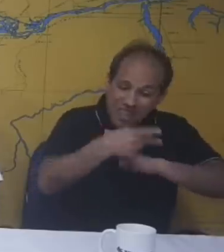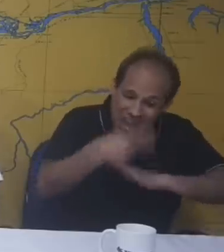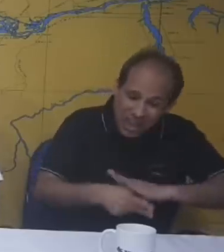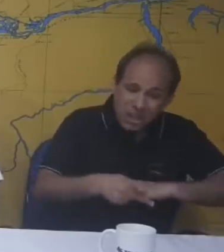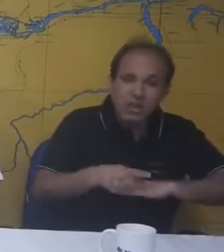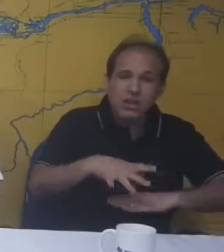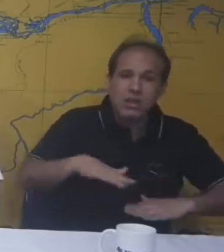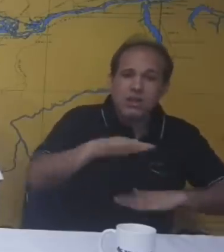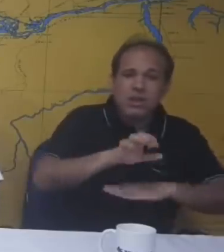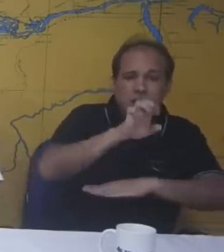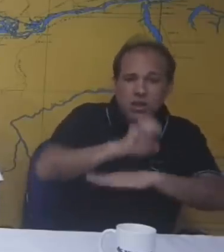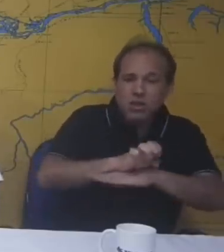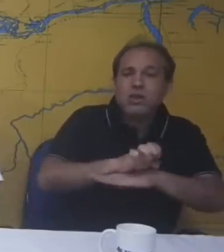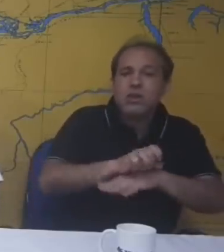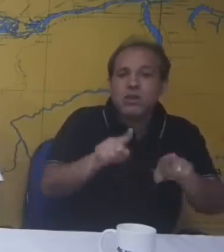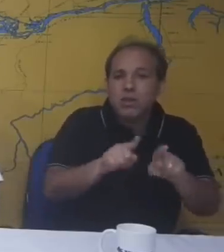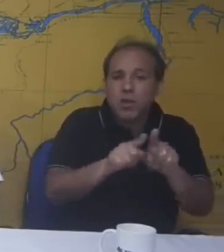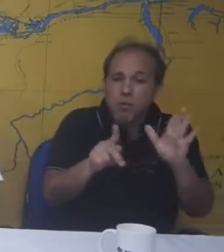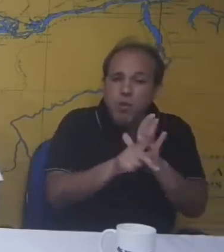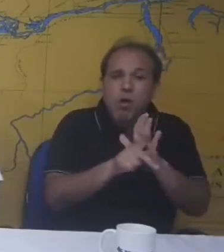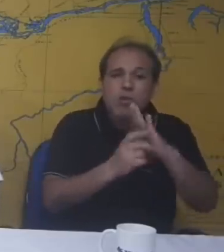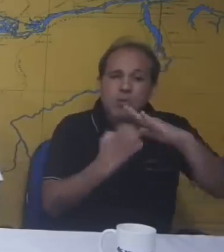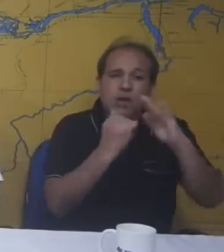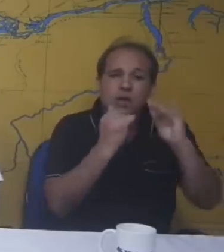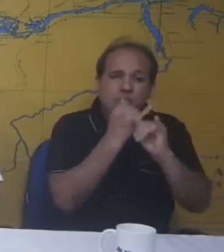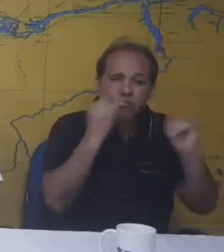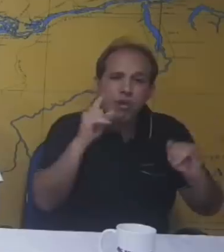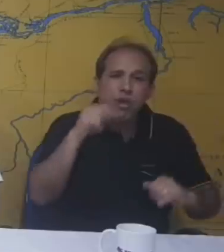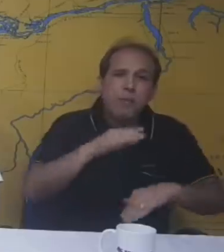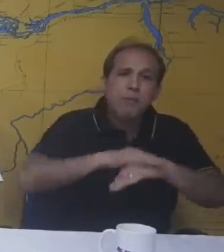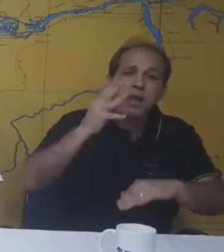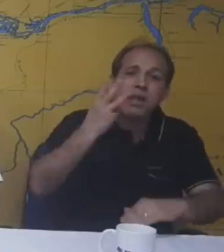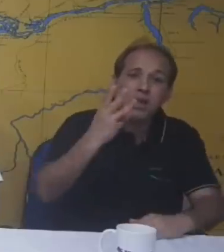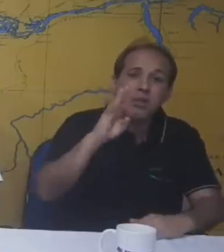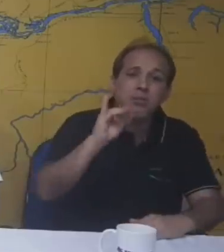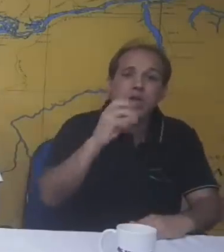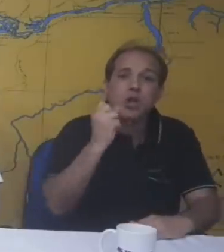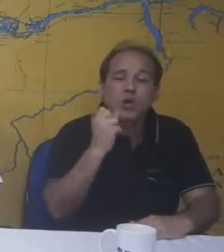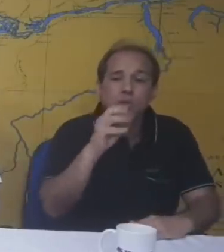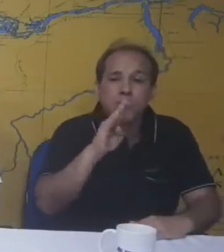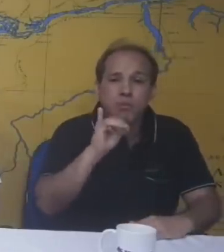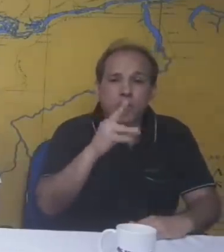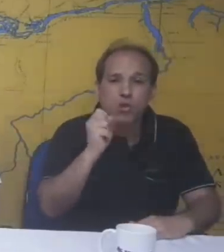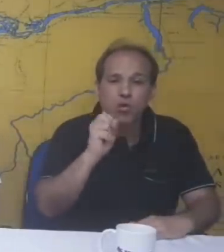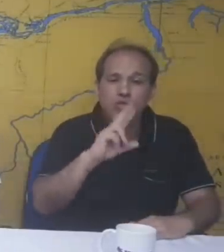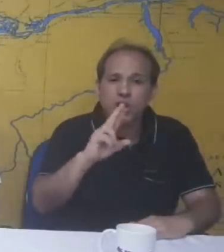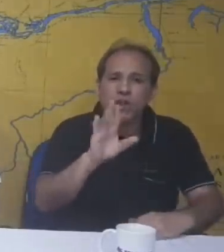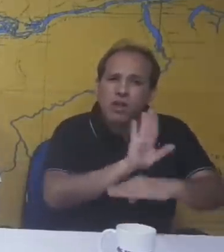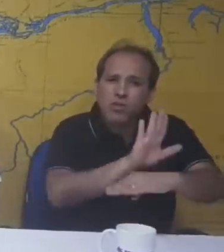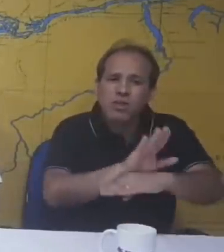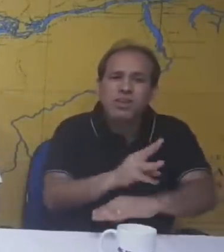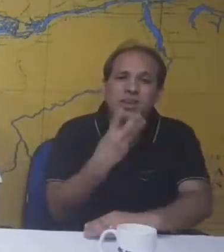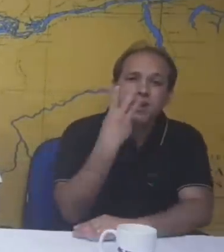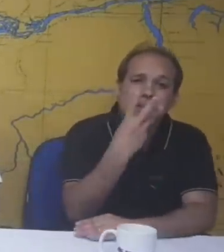empresa de energia elétrica. E esse programa, presidente, são mais de 3 bilhões de reais que vão atender